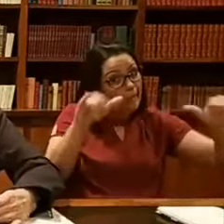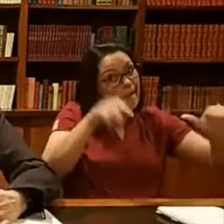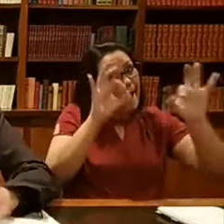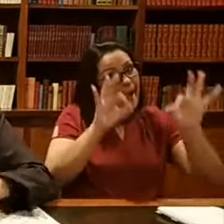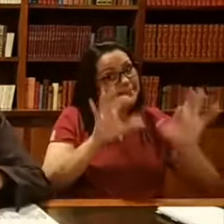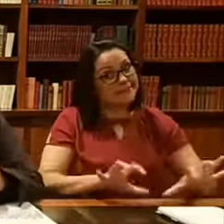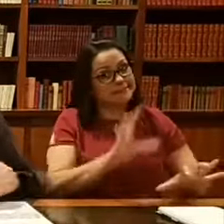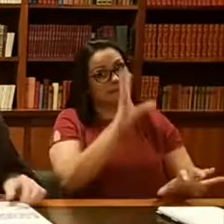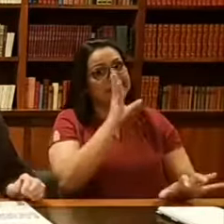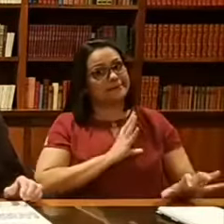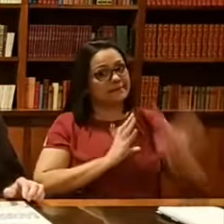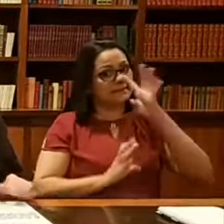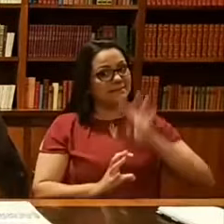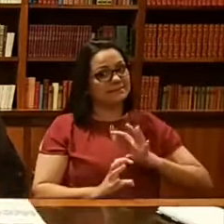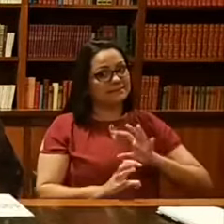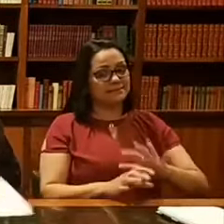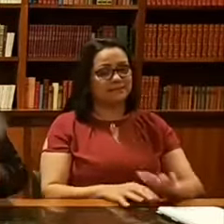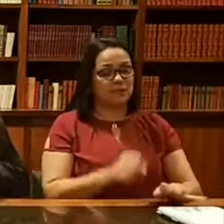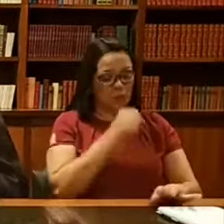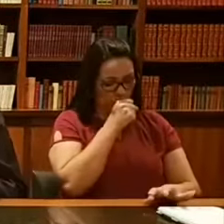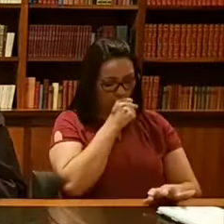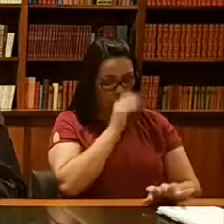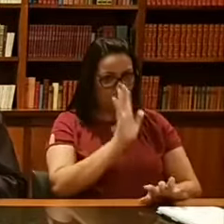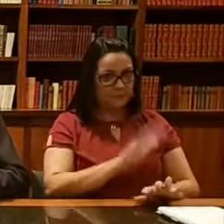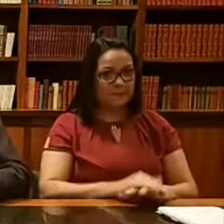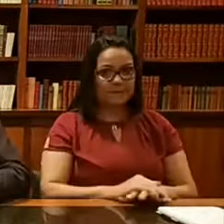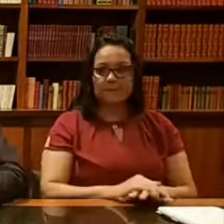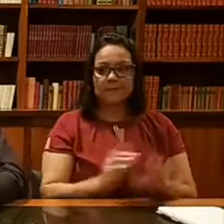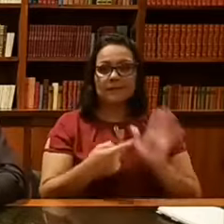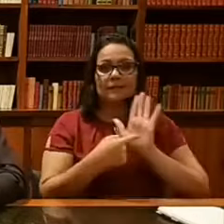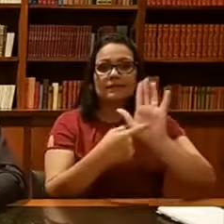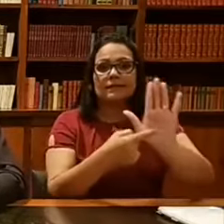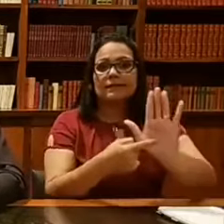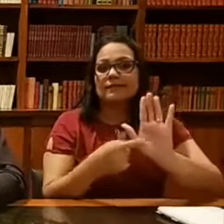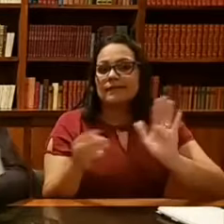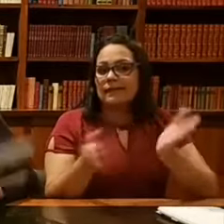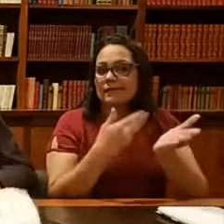Antes de começar, esquentando, a revista aqui, Época,